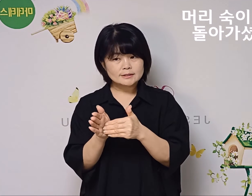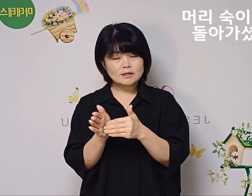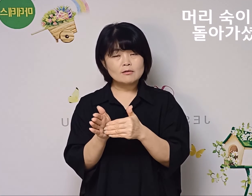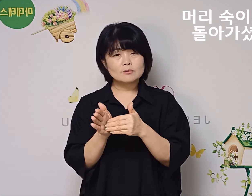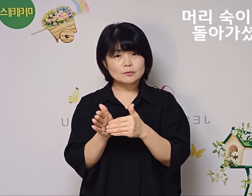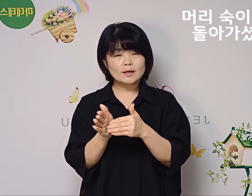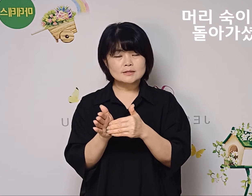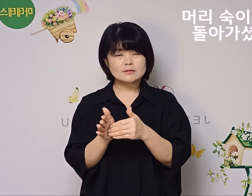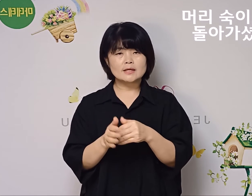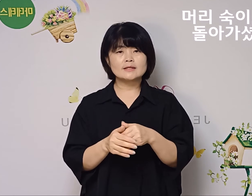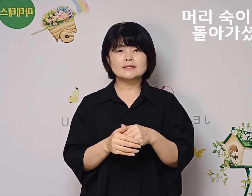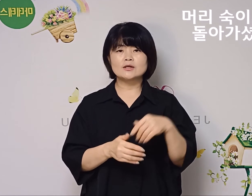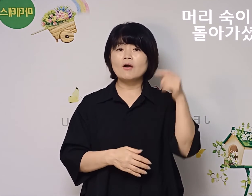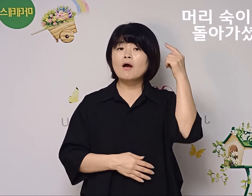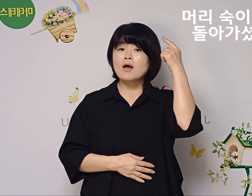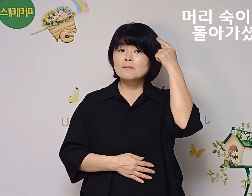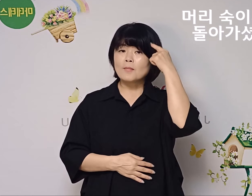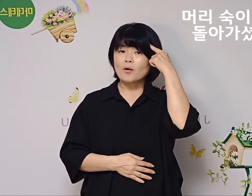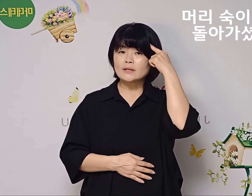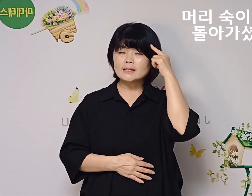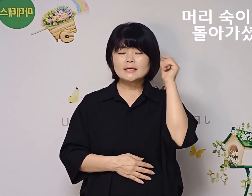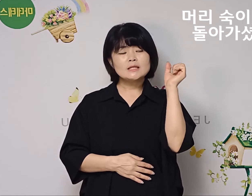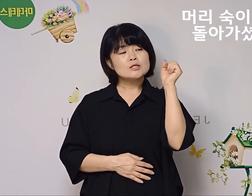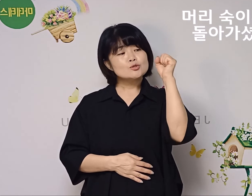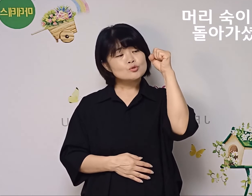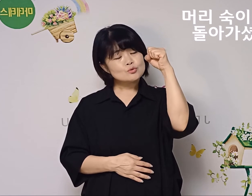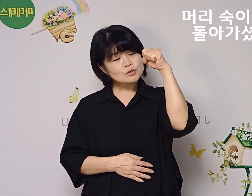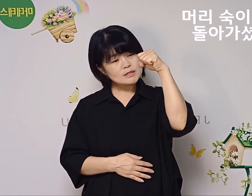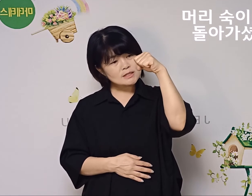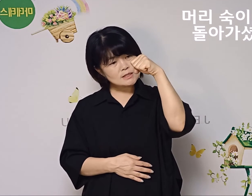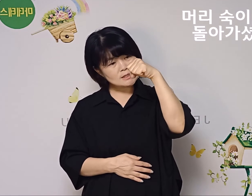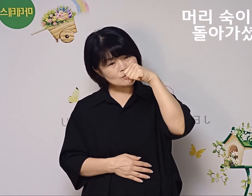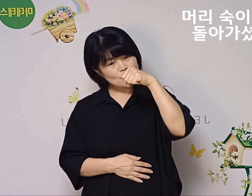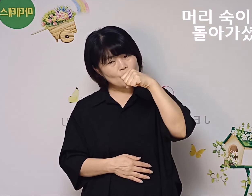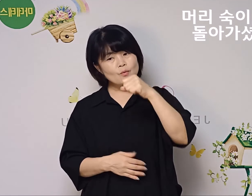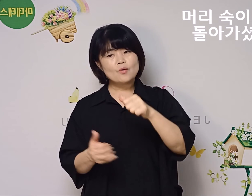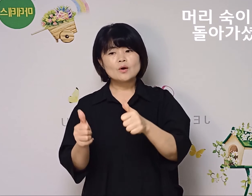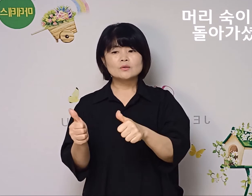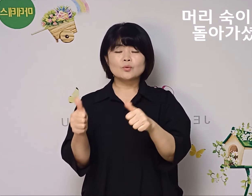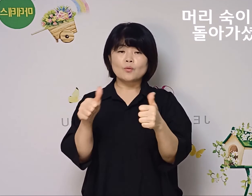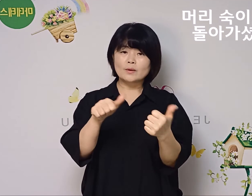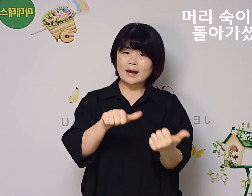그쵸? 돌아가셨네. 다시요. 머리 숙이시고